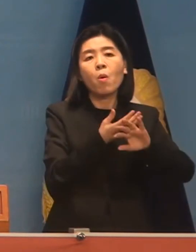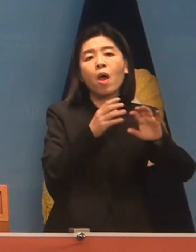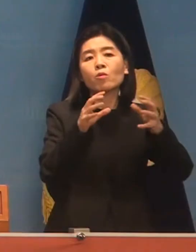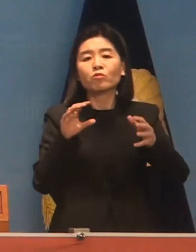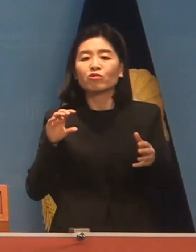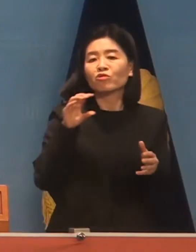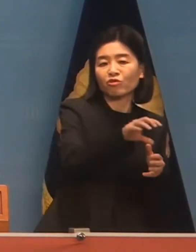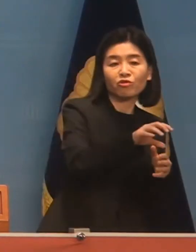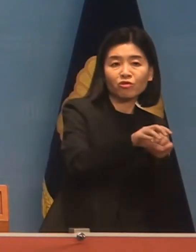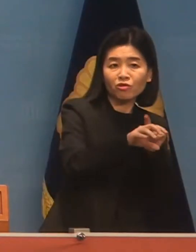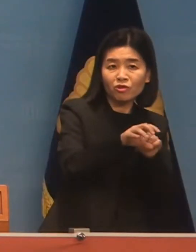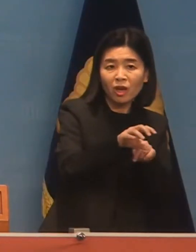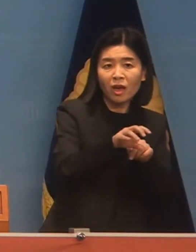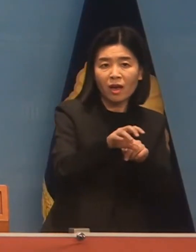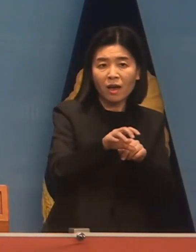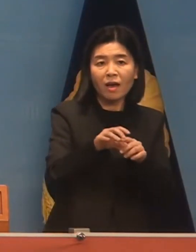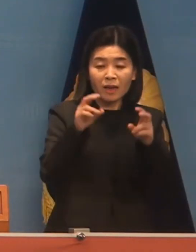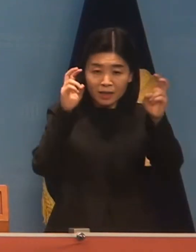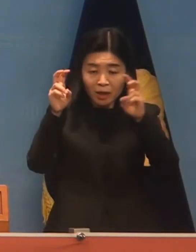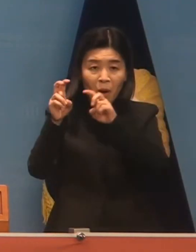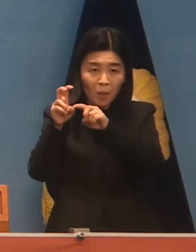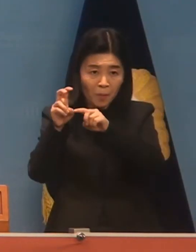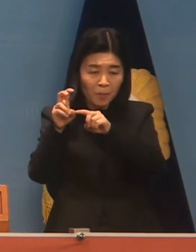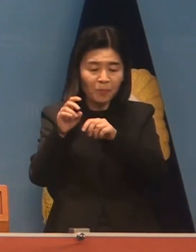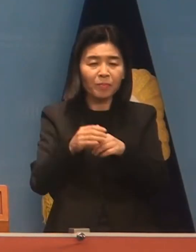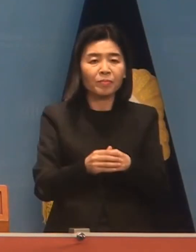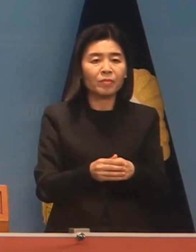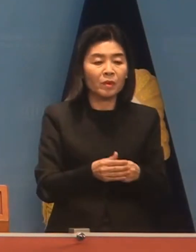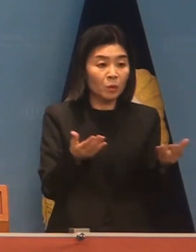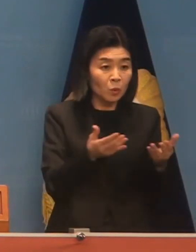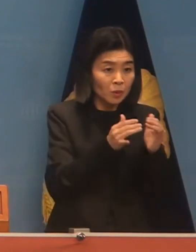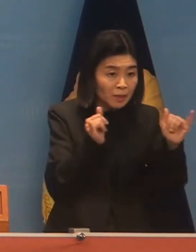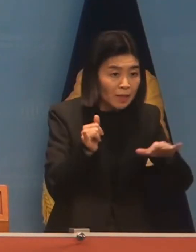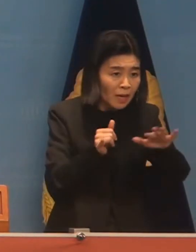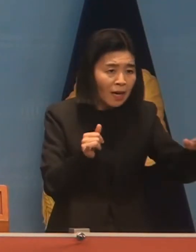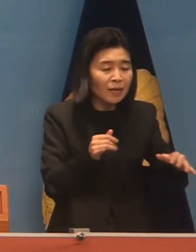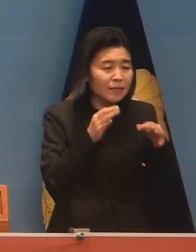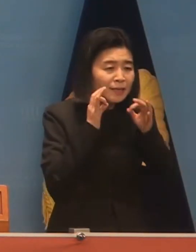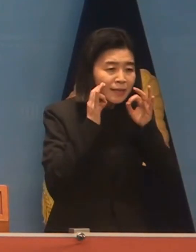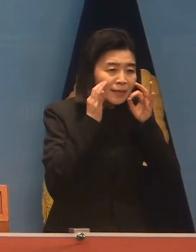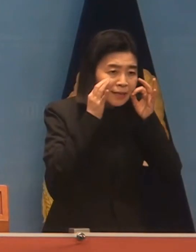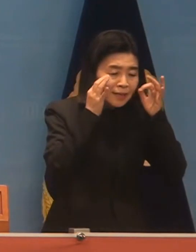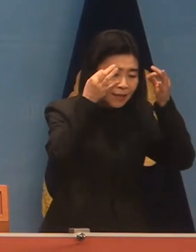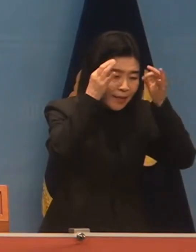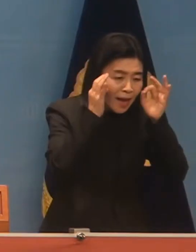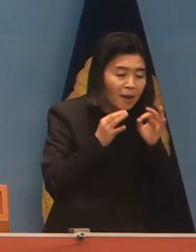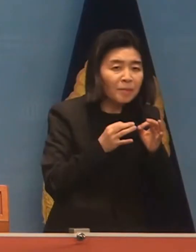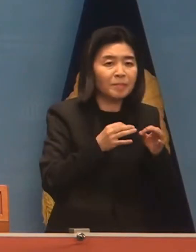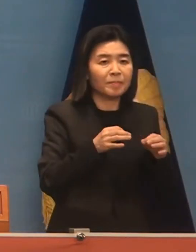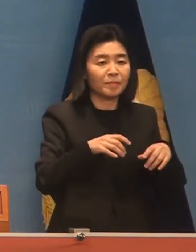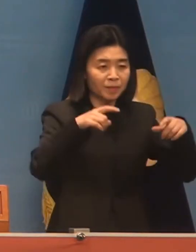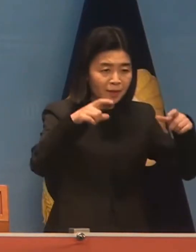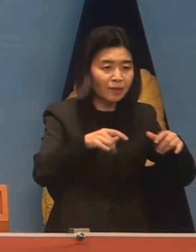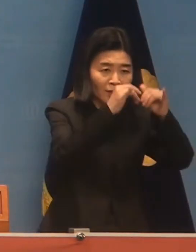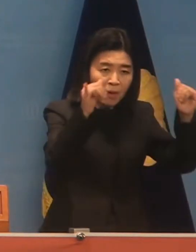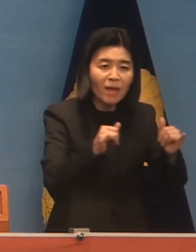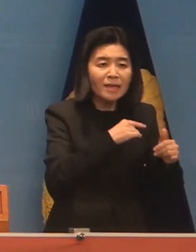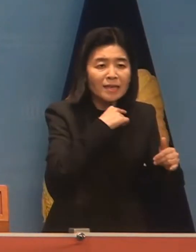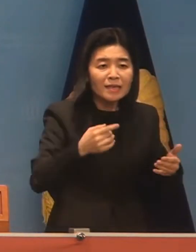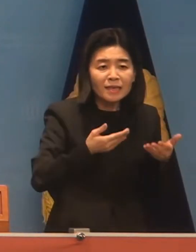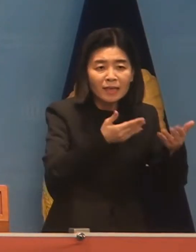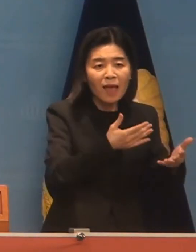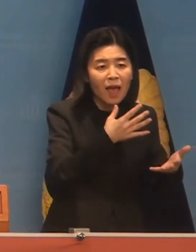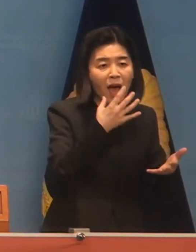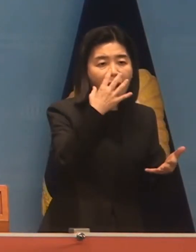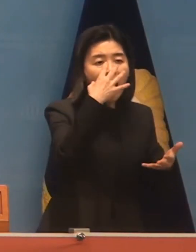외국인 투자기업, 이른바 외투기업들이 땅에서 노동자들의 땅과 지역사회의 희생 위에 막대한